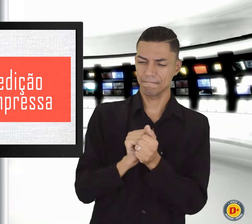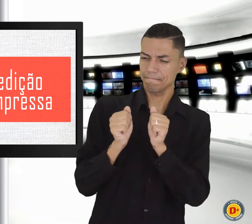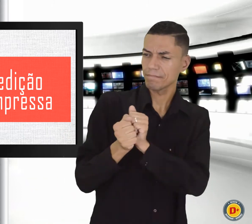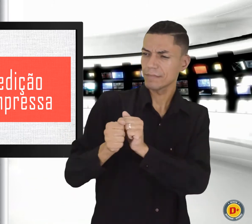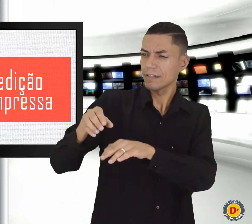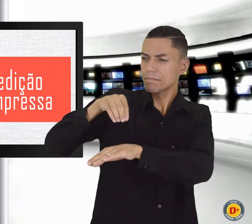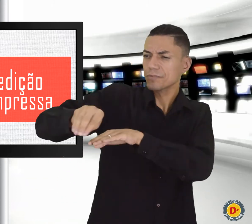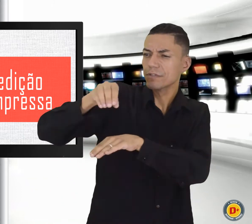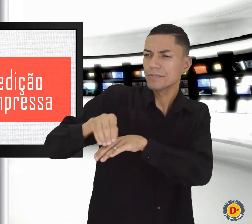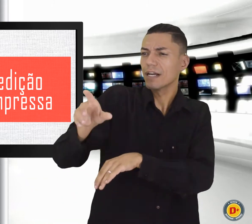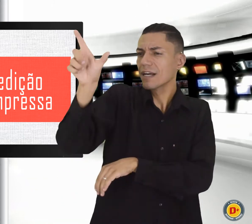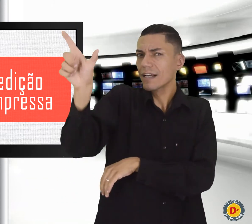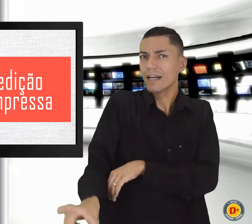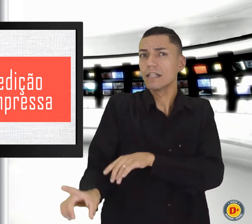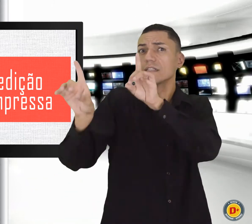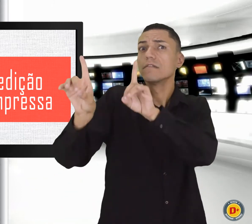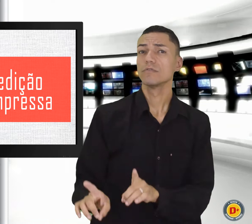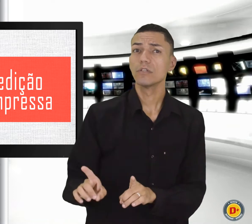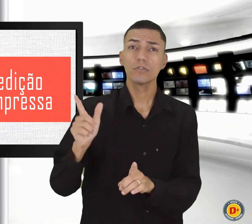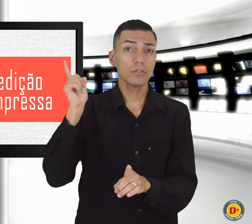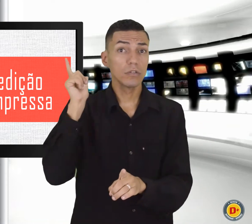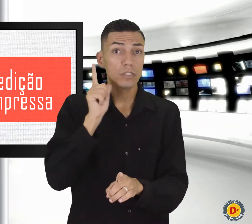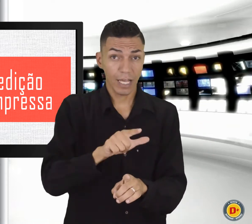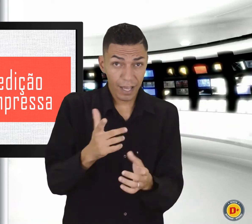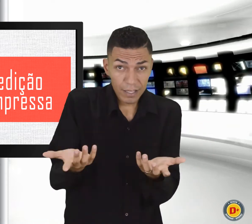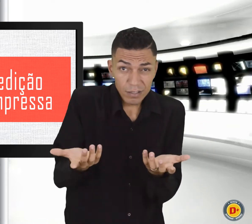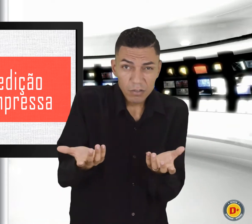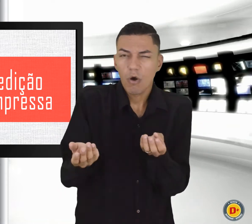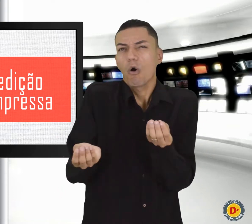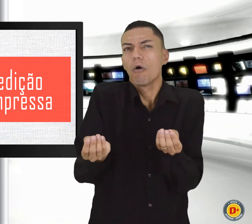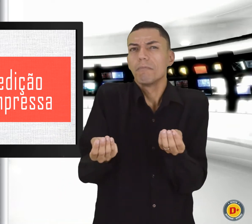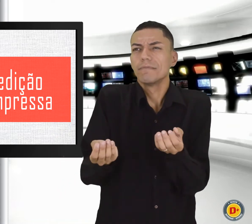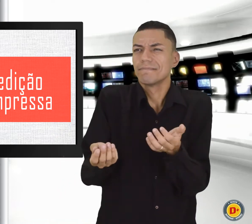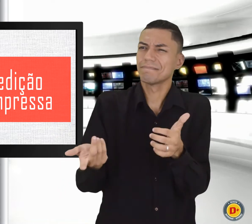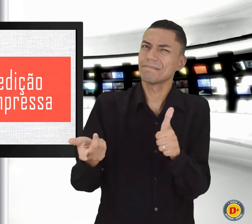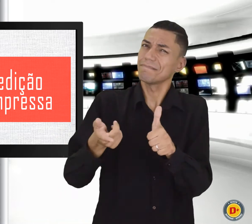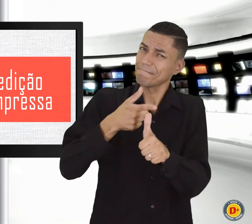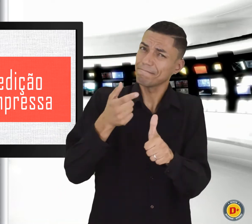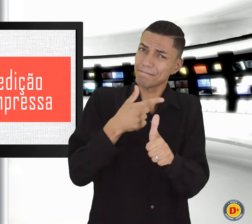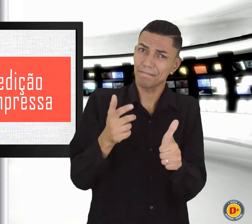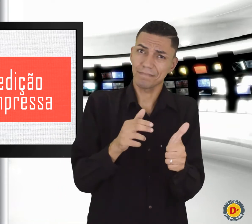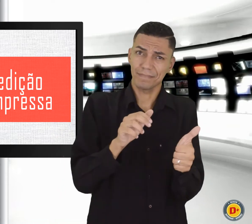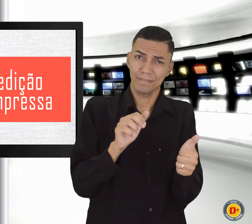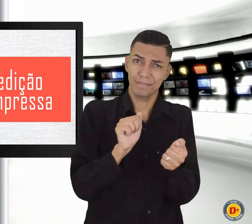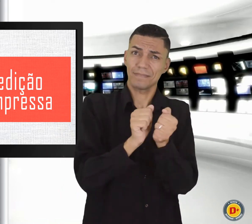emprego apoiado e depois com o empregador na hora dos primeiros contratos. São,